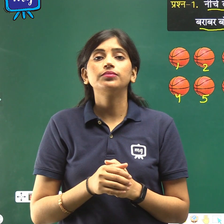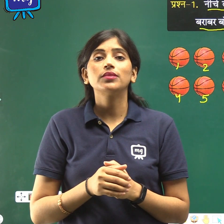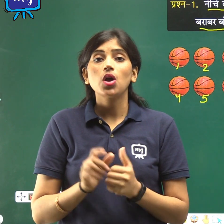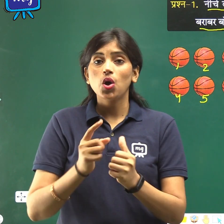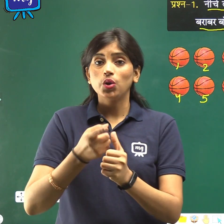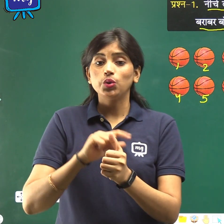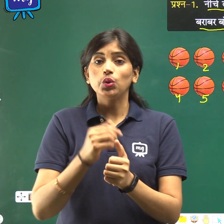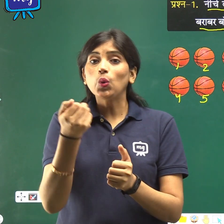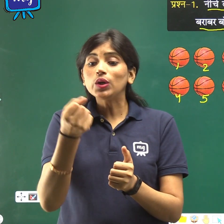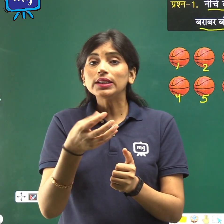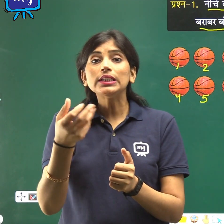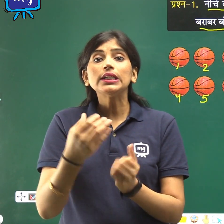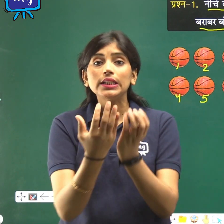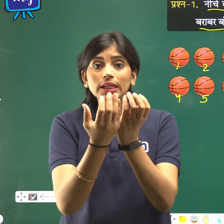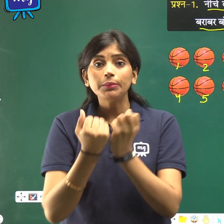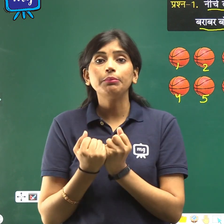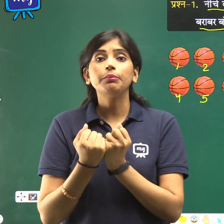तो कितनी कितनी आई?